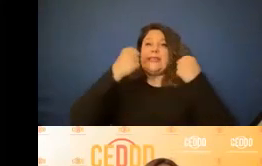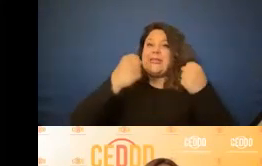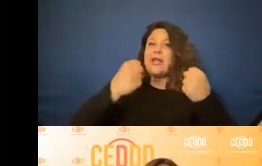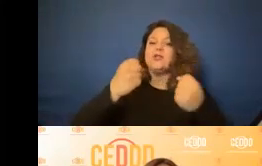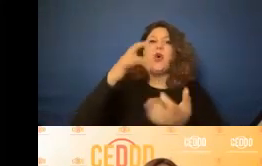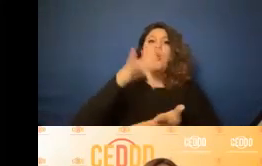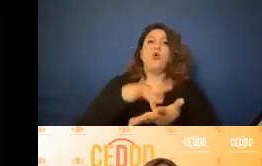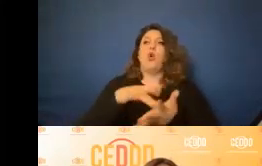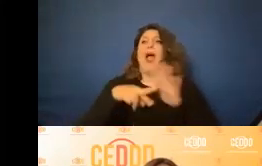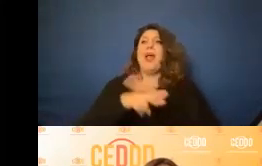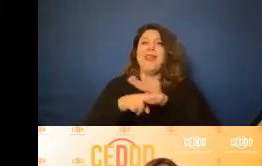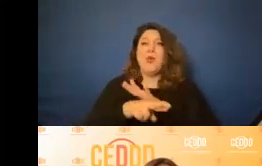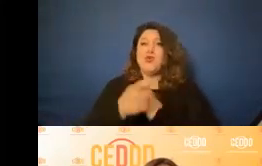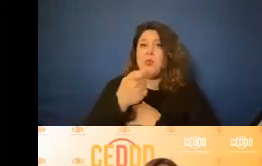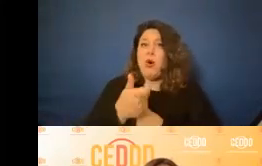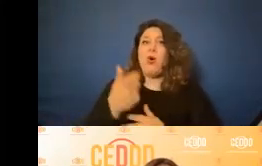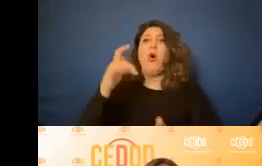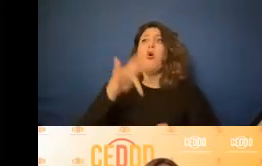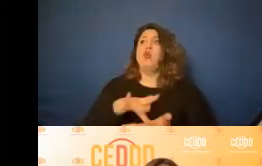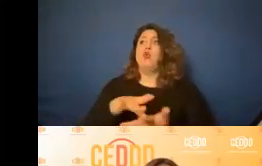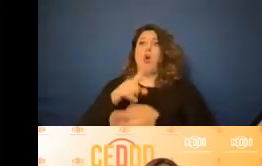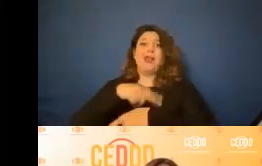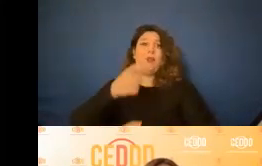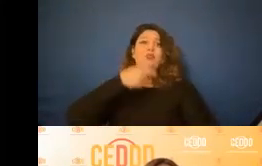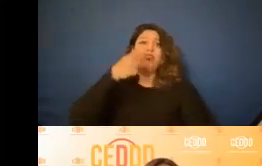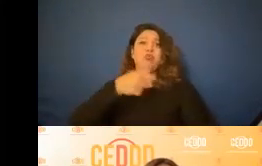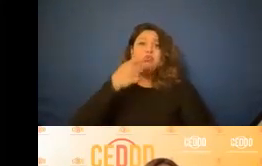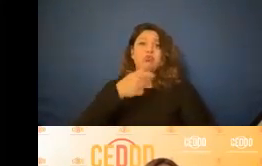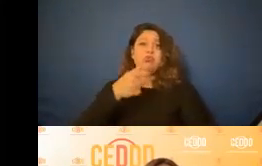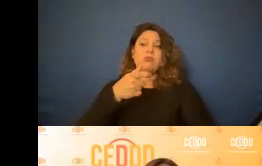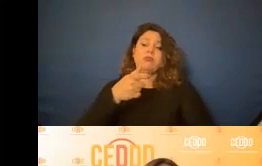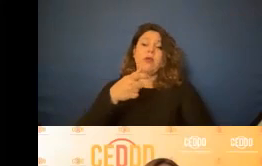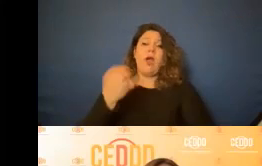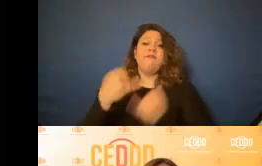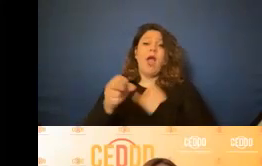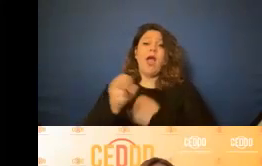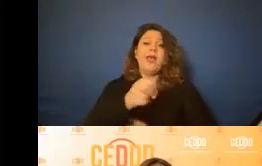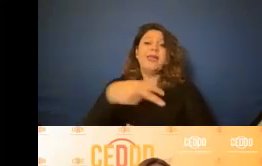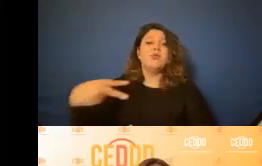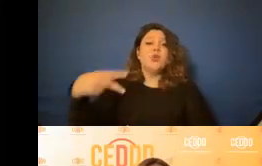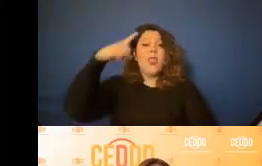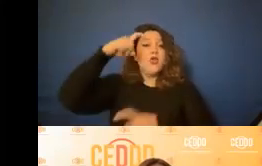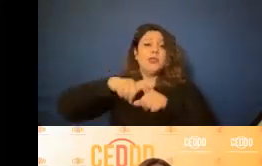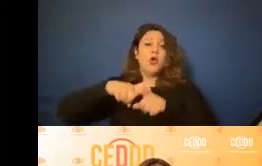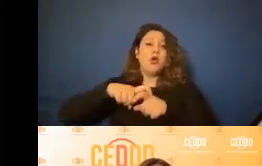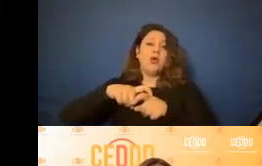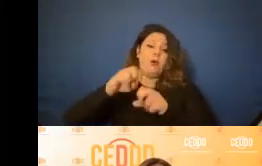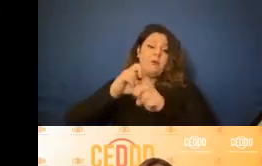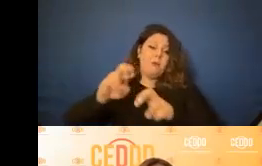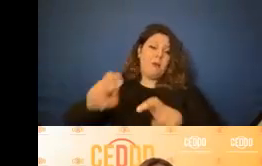recursos personales tenga la persona, mayor serán las consecuencias psicológicas que van a sufrir las víctimas de acoso.